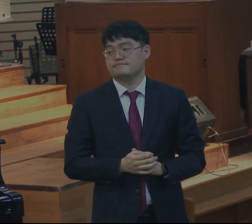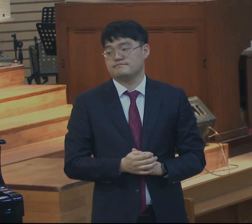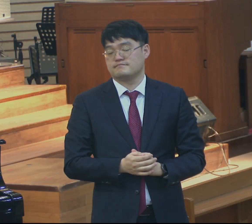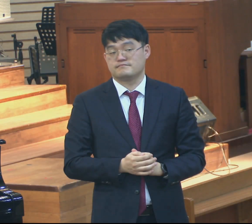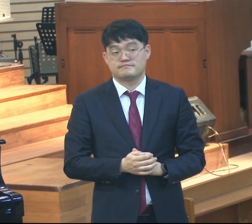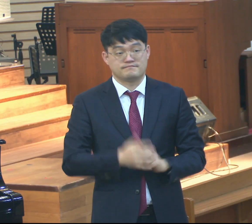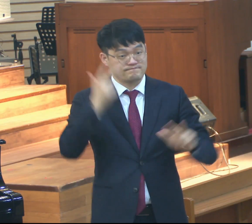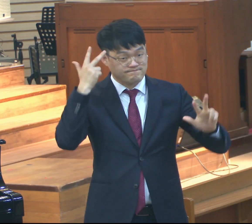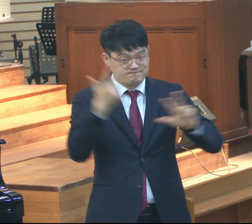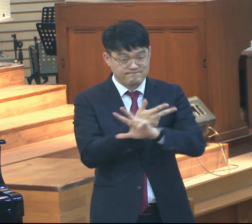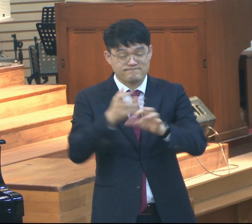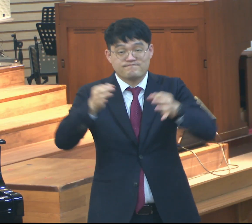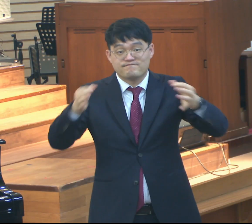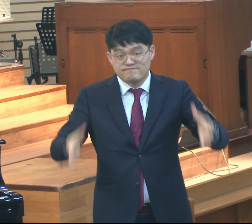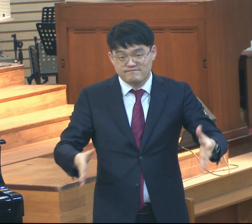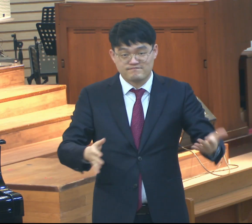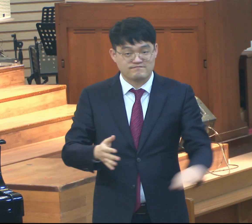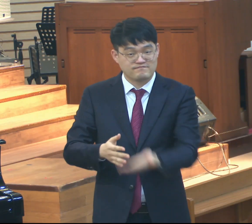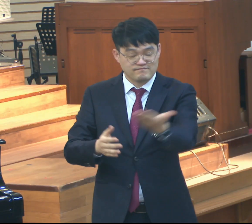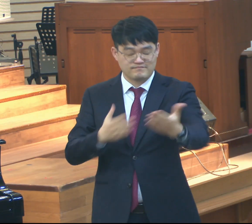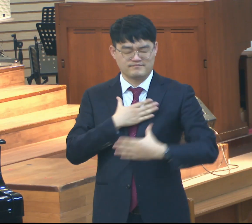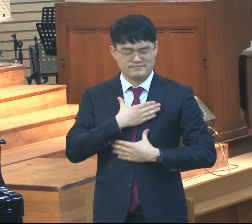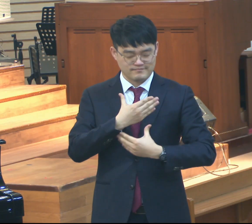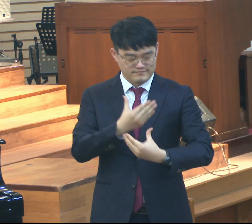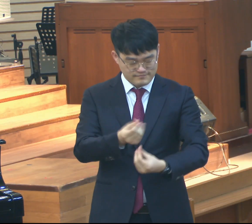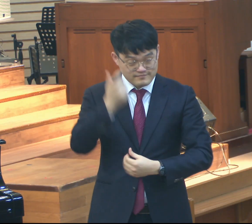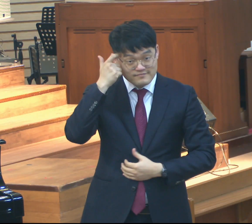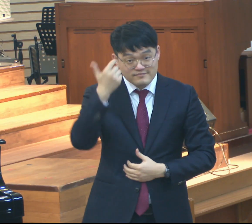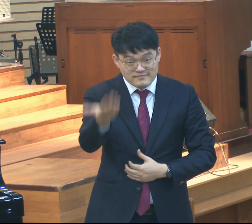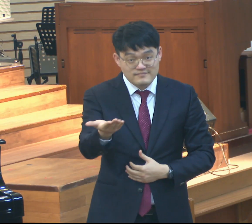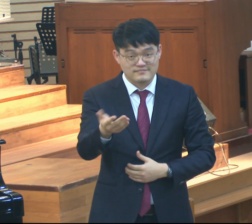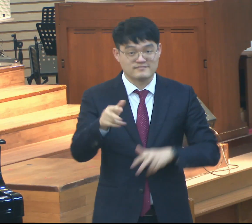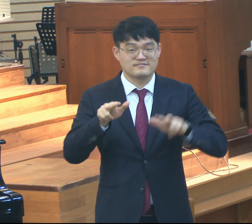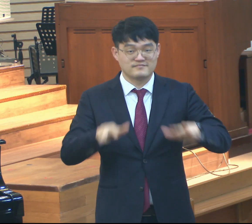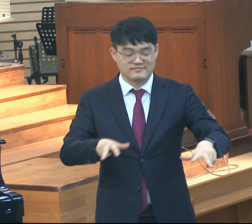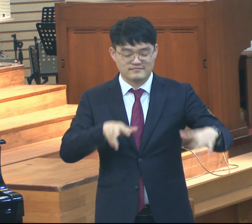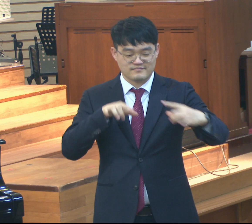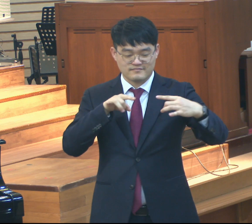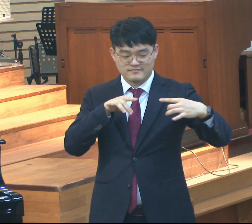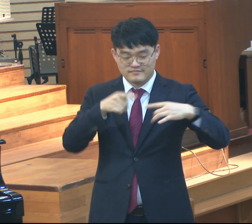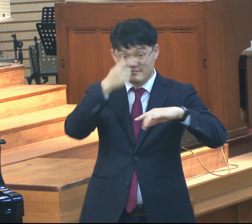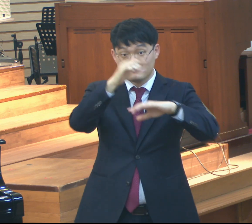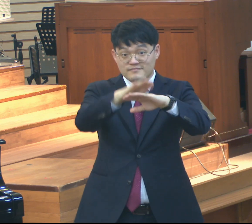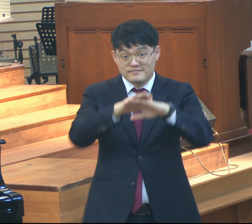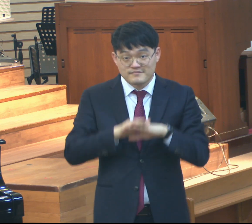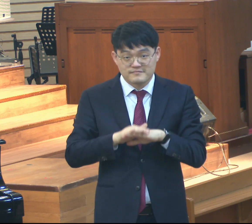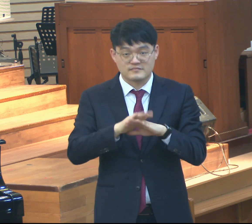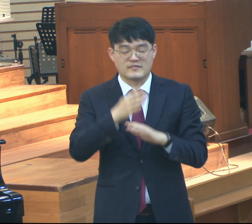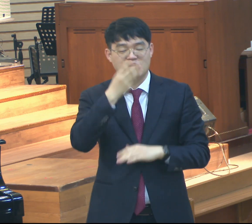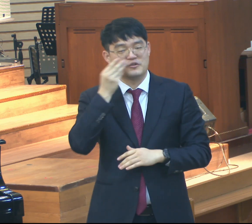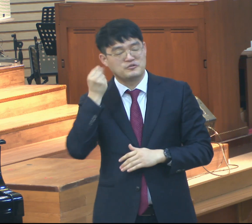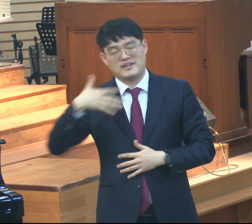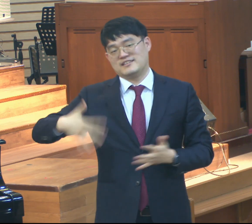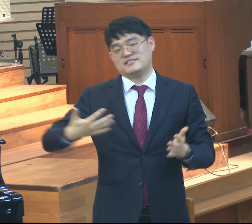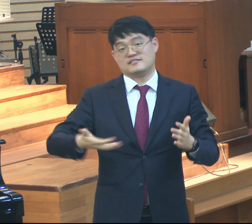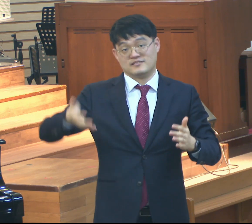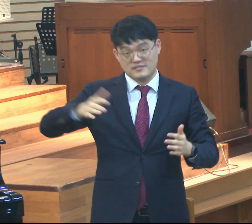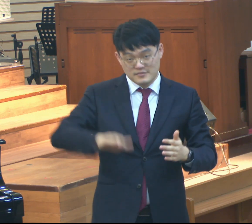주간도 주 안에서 평안하셨습니까? 온라인 예배가 아직 익숙하지 않지만 이렇게라도 예배 드릴 수 있는